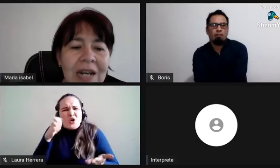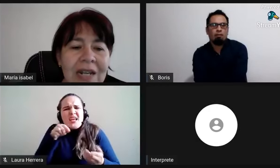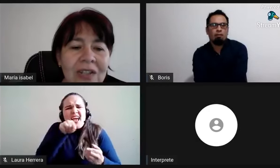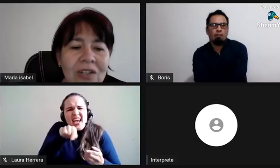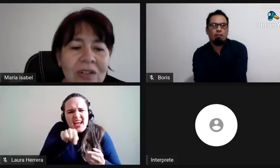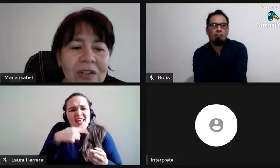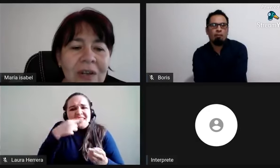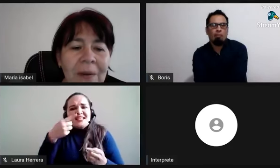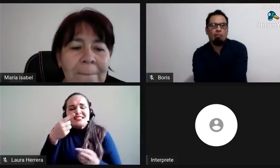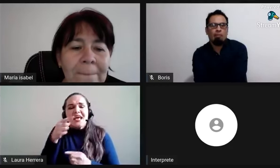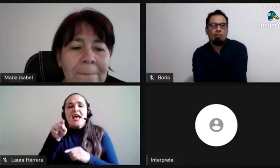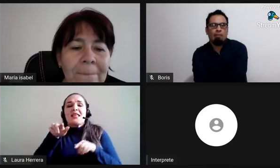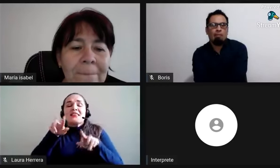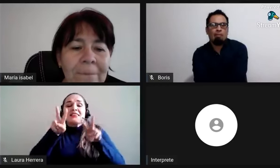la nación?